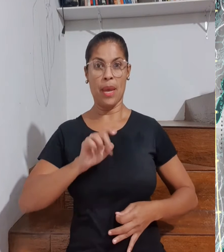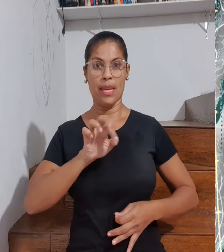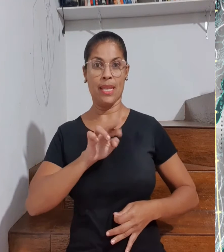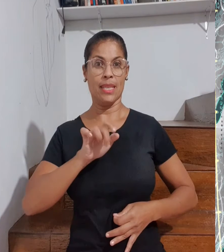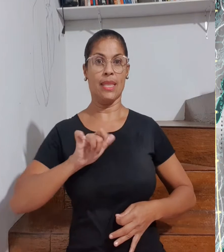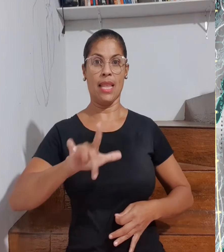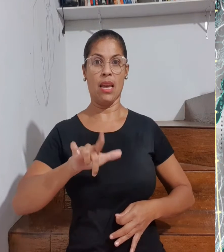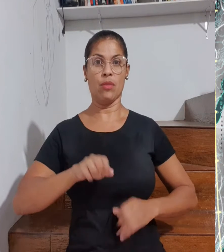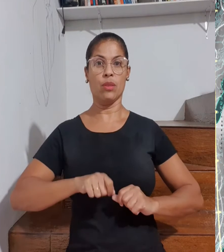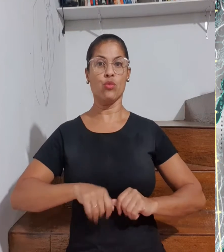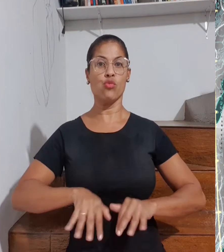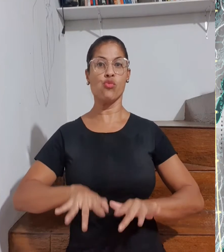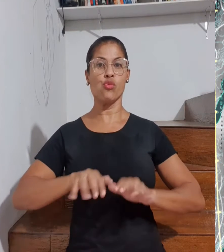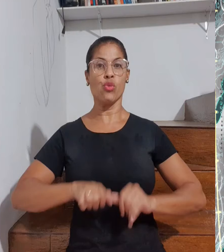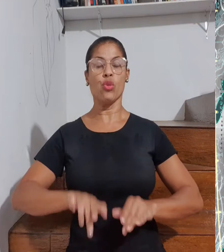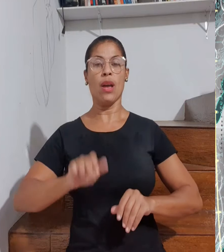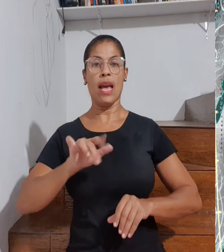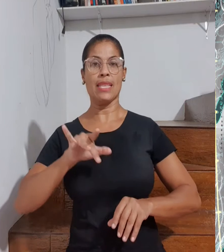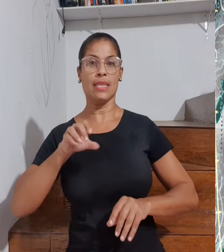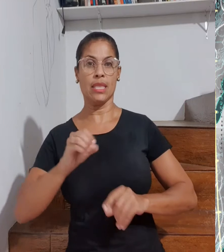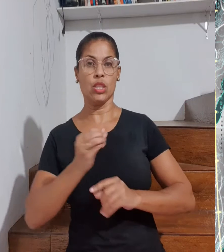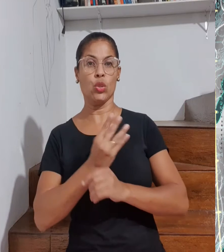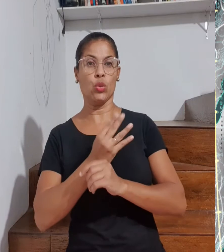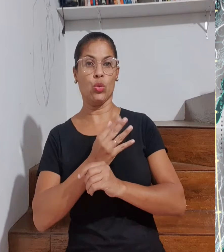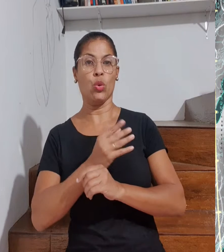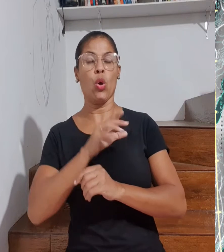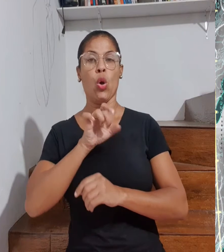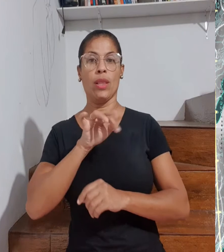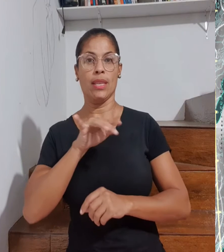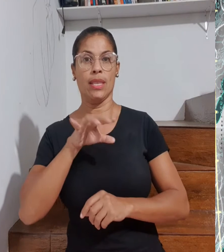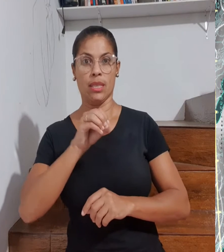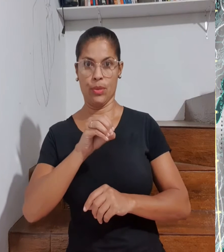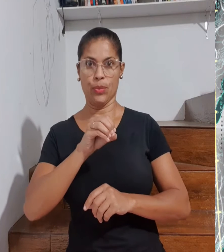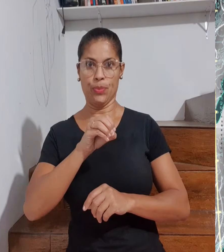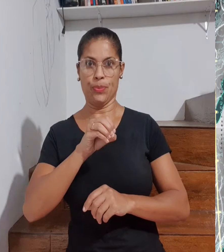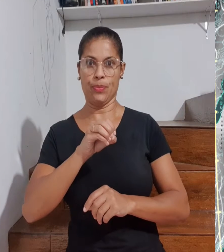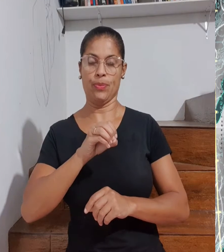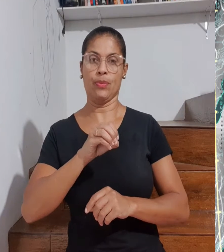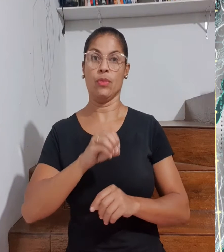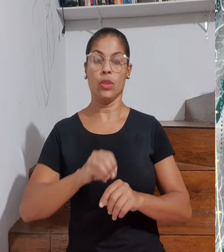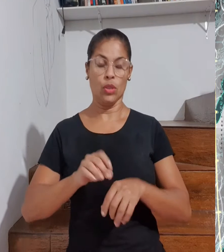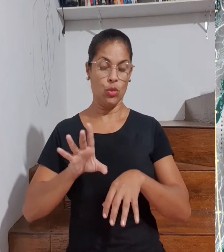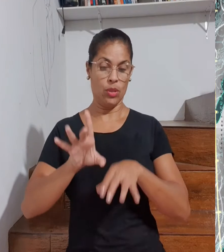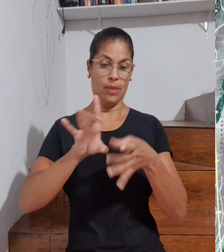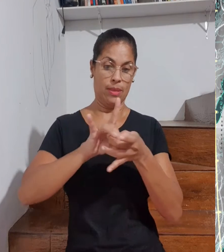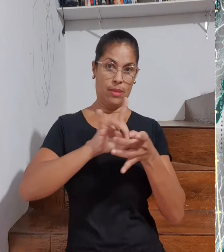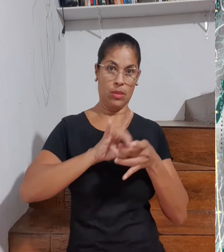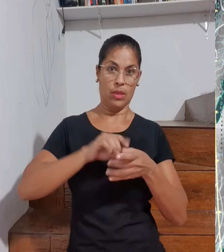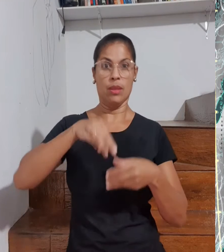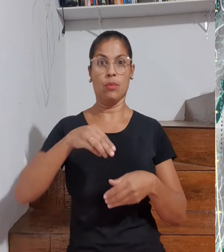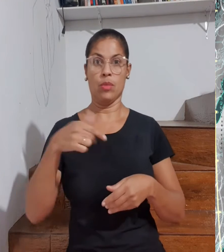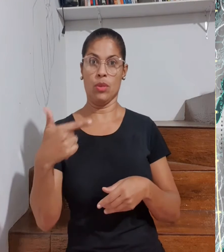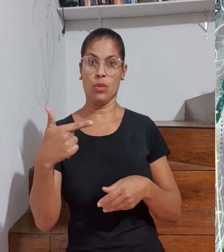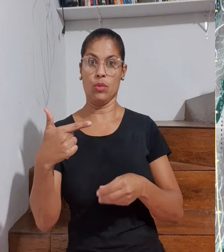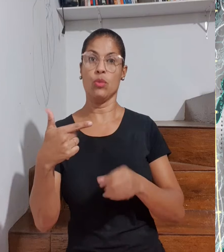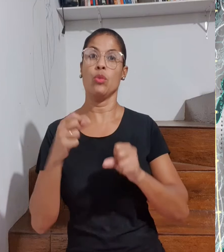e participam da secreção do ácido clorídrico, ou seja, são secretagogos. Os receptores